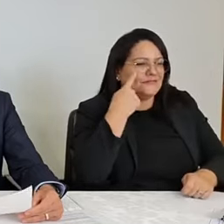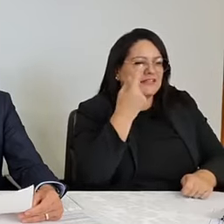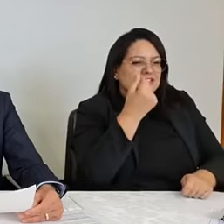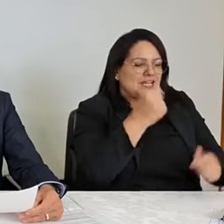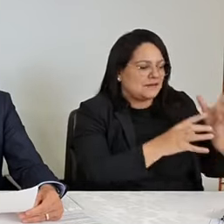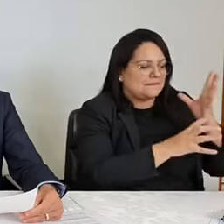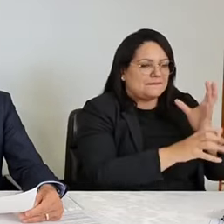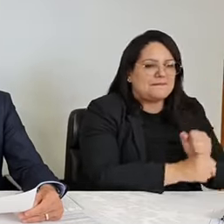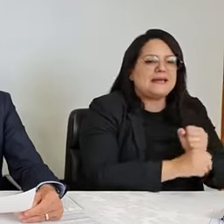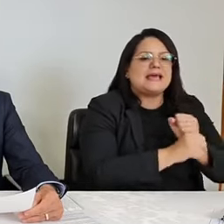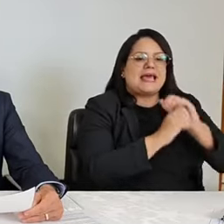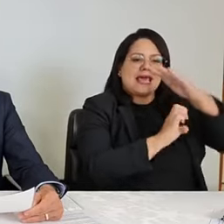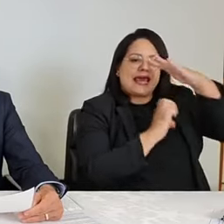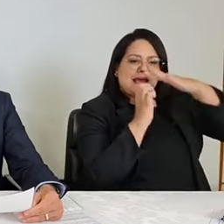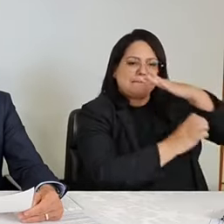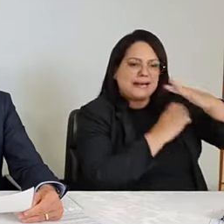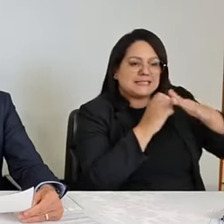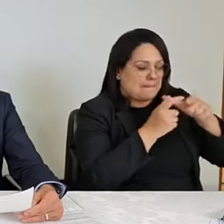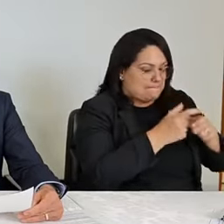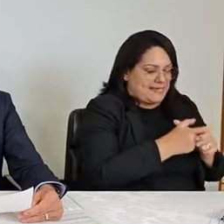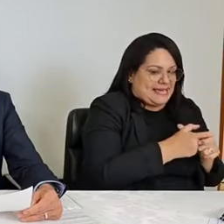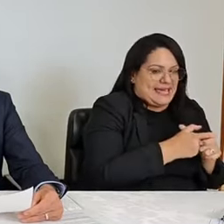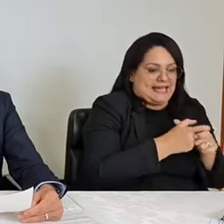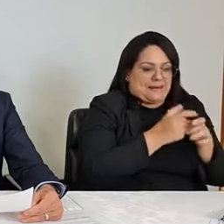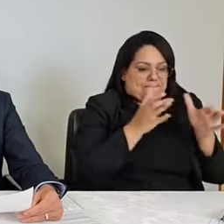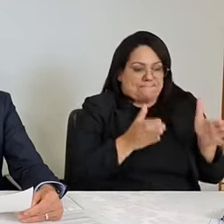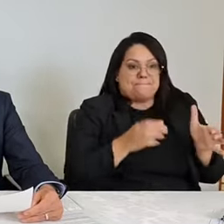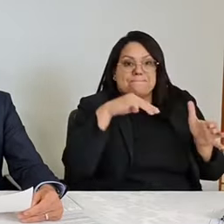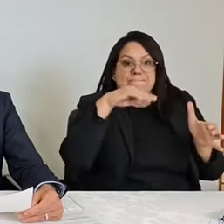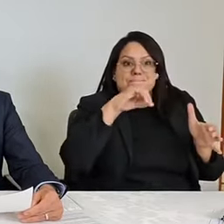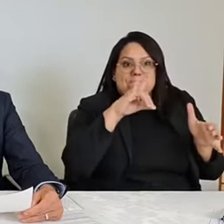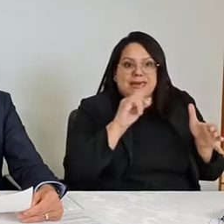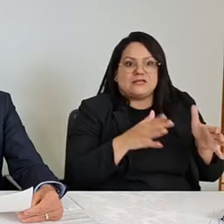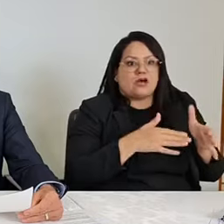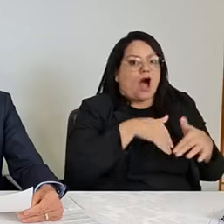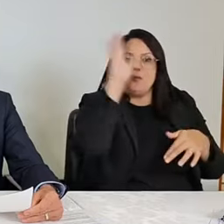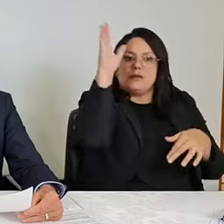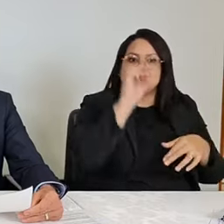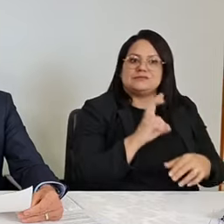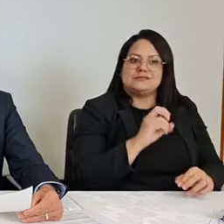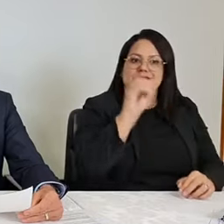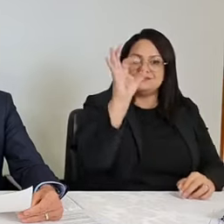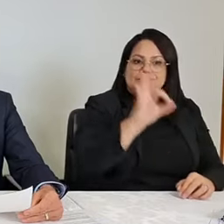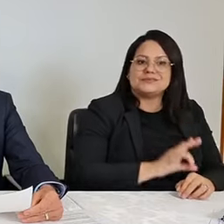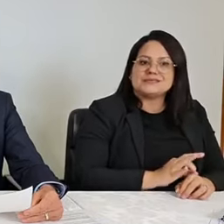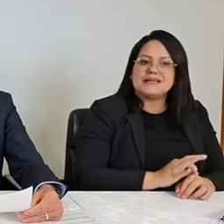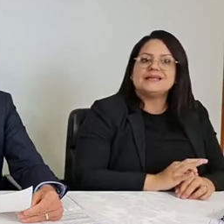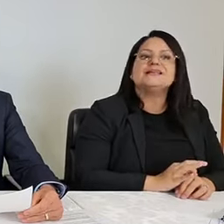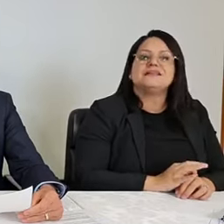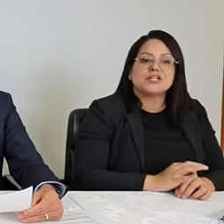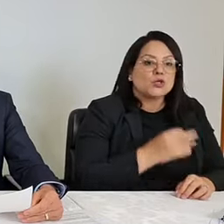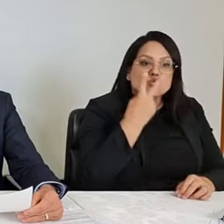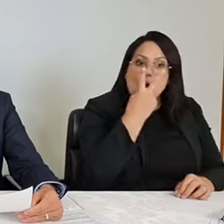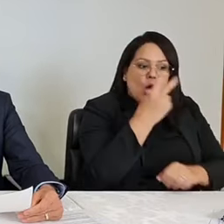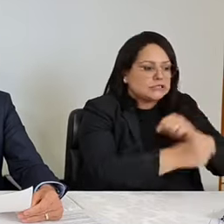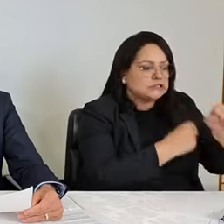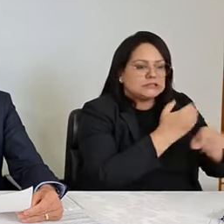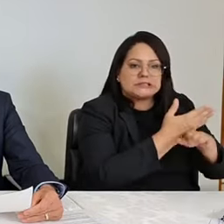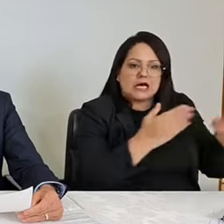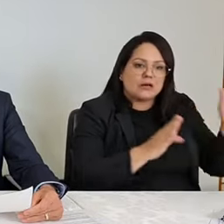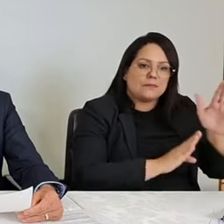micro, pequena e média empresa, de 2 anos atrás para hoje, aumentou mais de 50%. Então vamos repetir esse número. Em 2 anos,